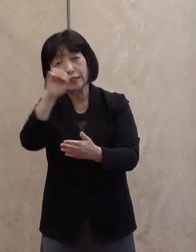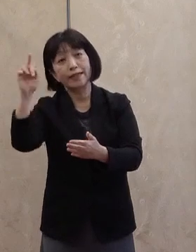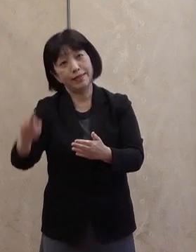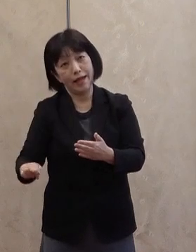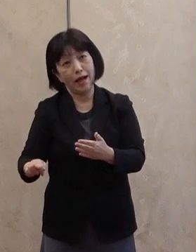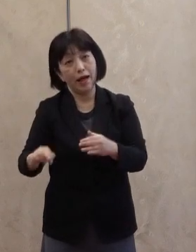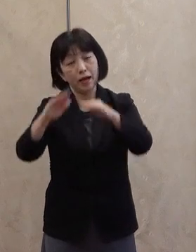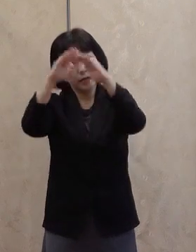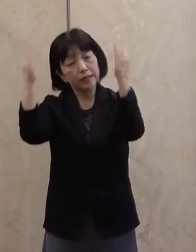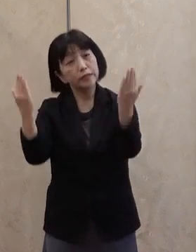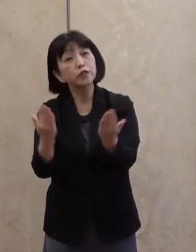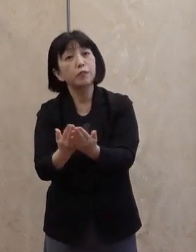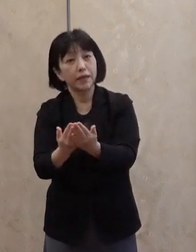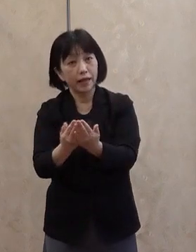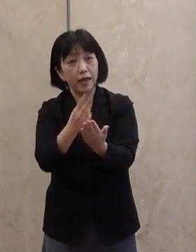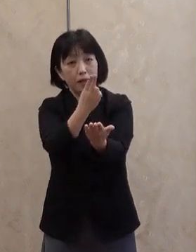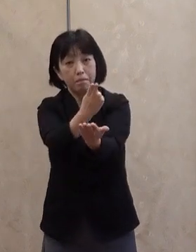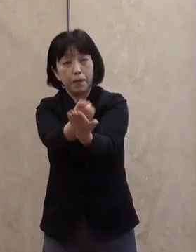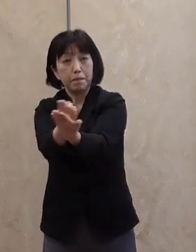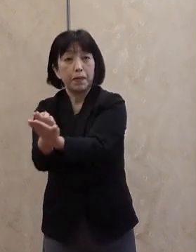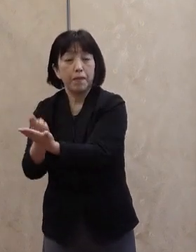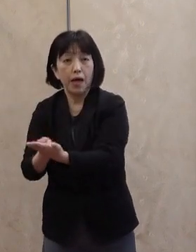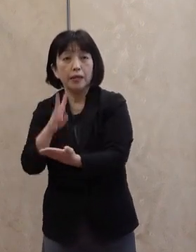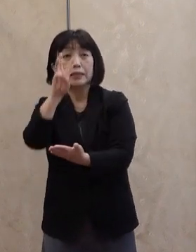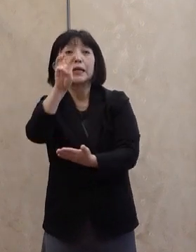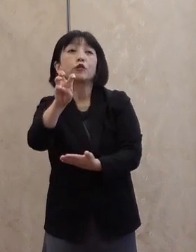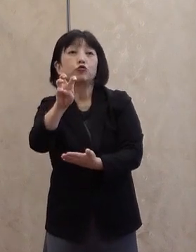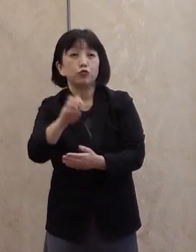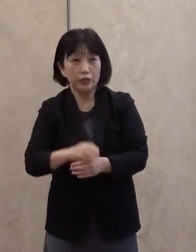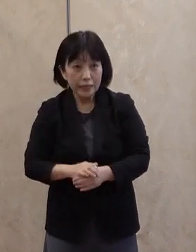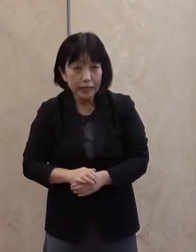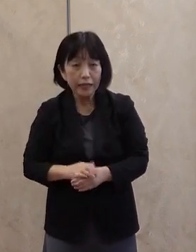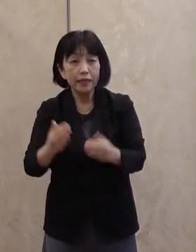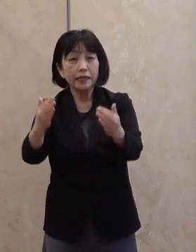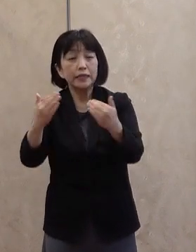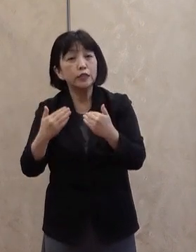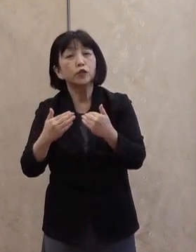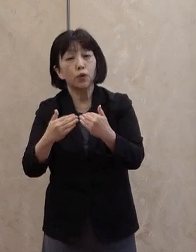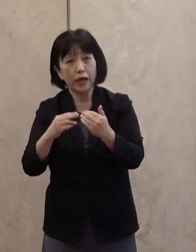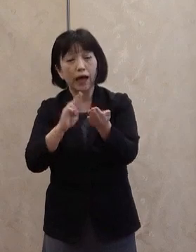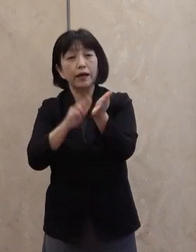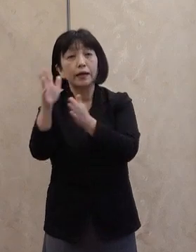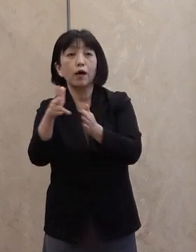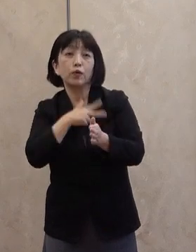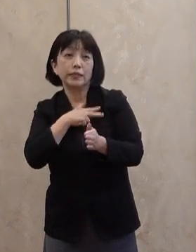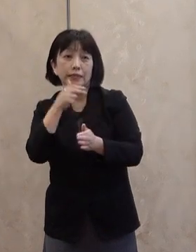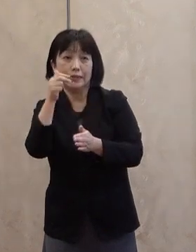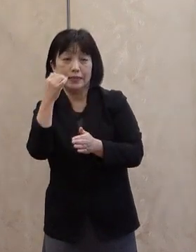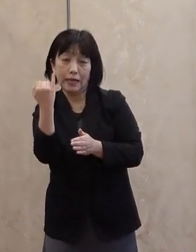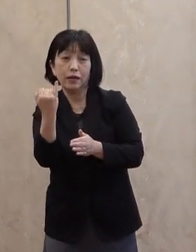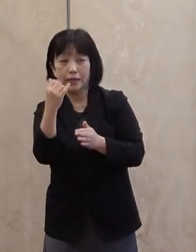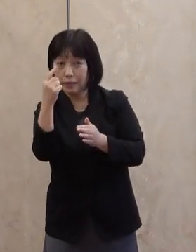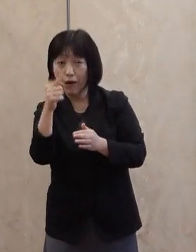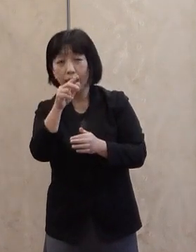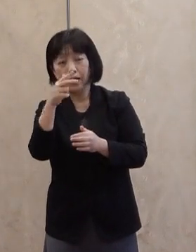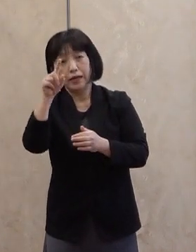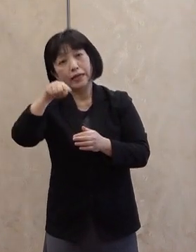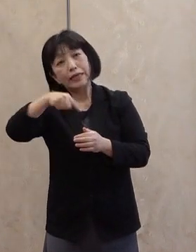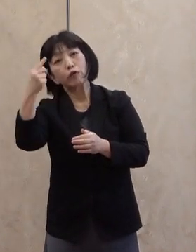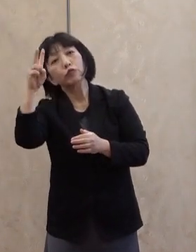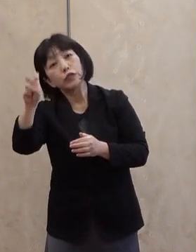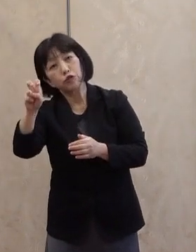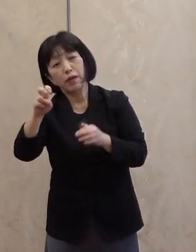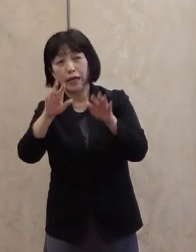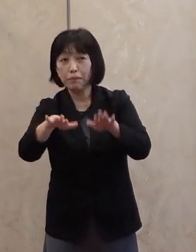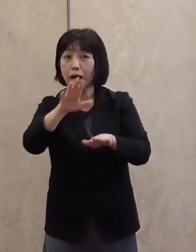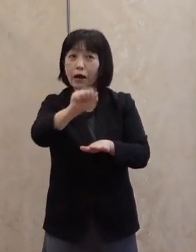30床運用に必要な看護師さんは120名ということで、現在約70名を確保しています。これはこれまで、コロナ